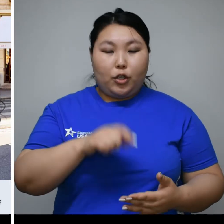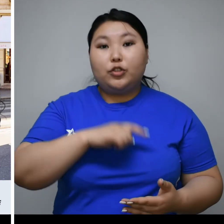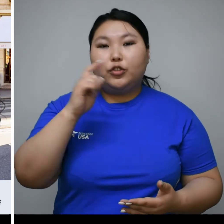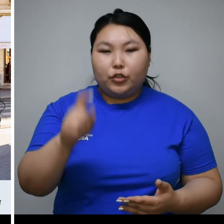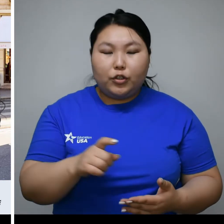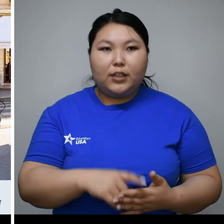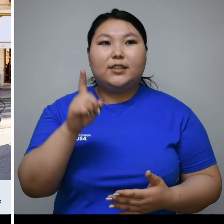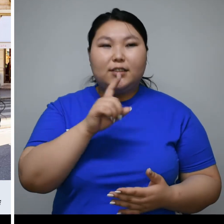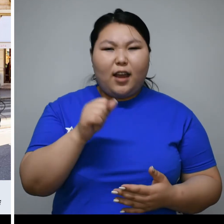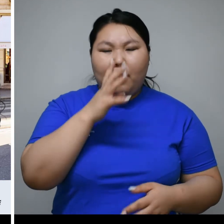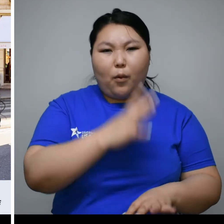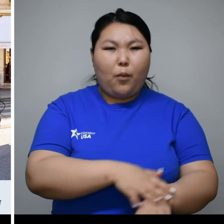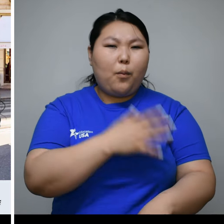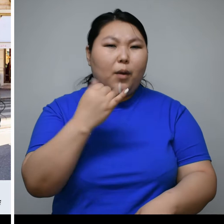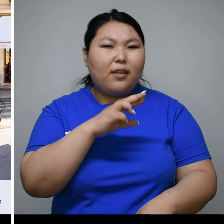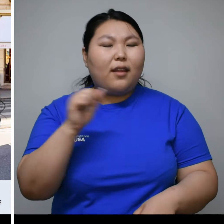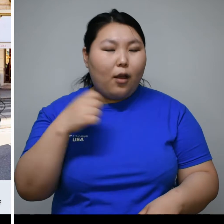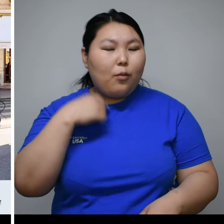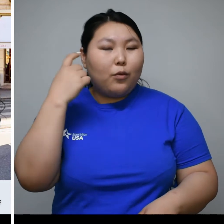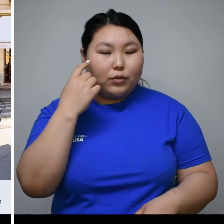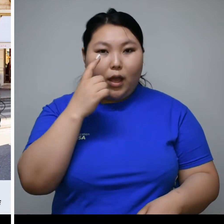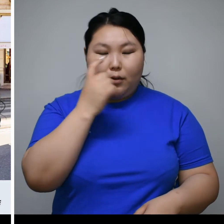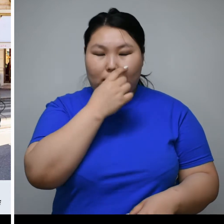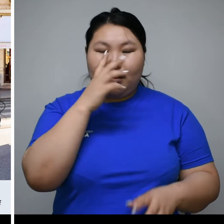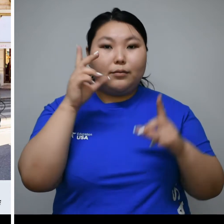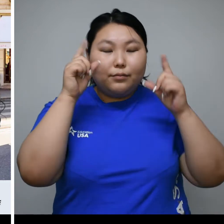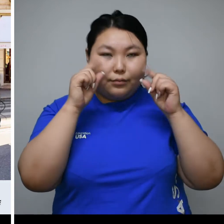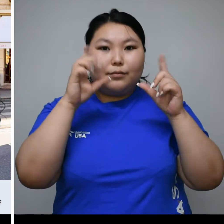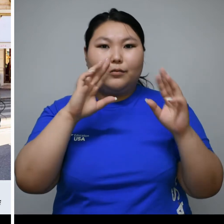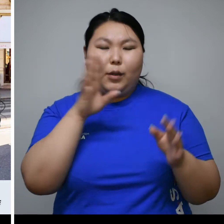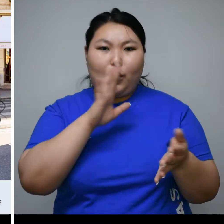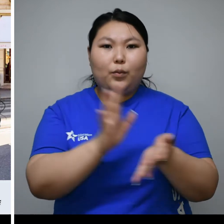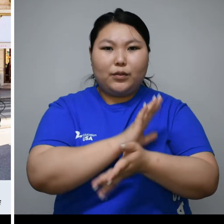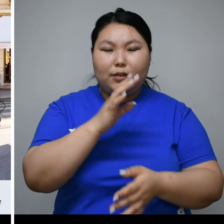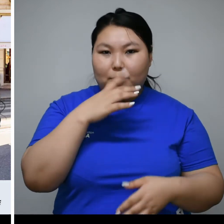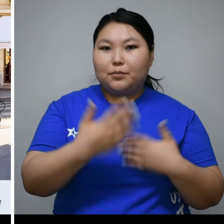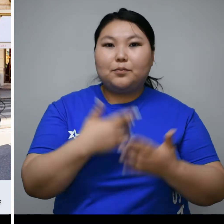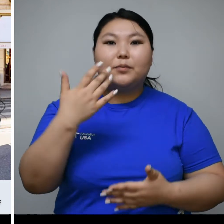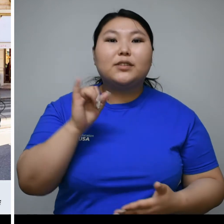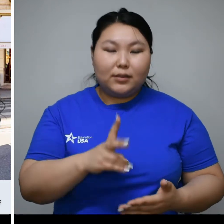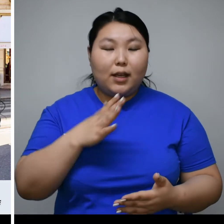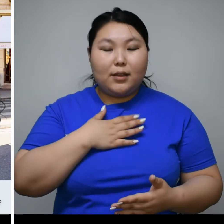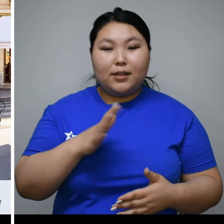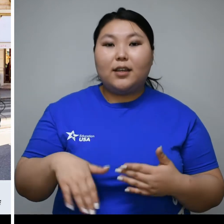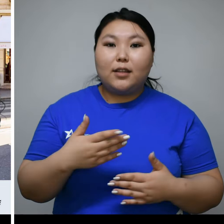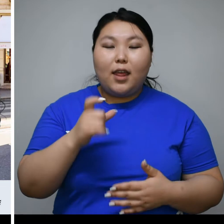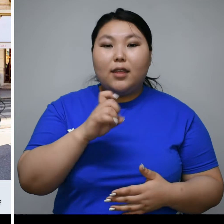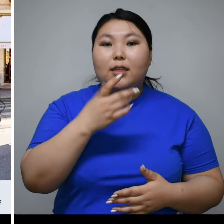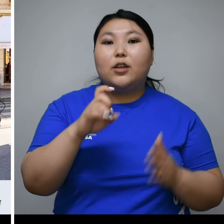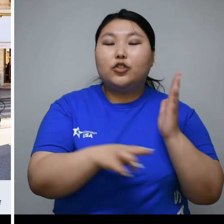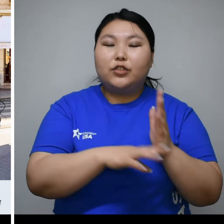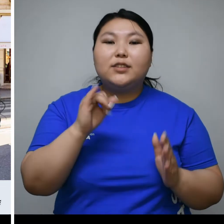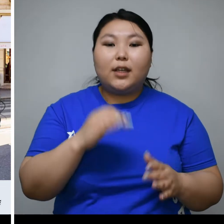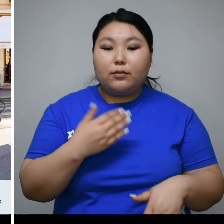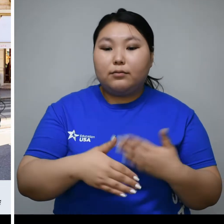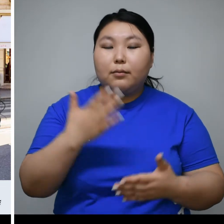очиод айгу за удах байх та гэж бодсон чинь нүд ирэмхийн зуурл өнгөрчихсэн байсан. Тэгээд энгийн